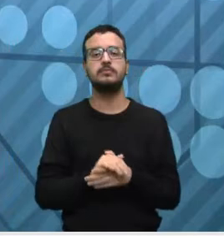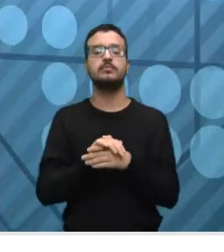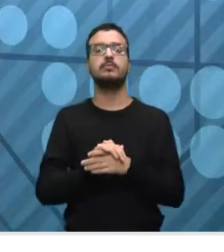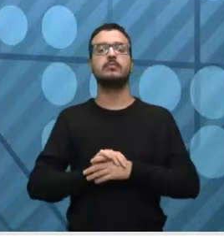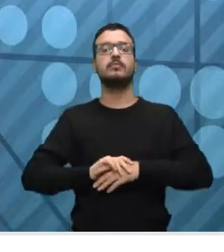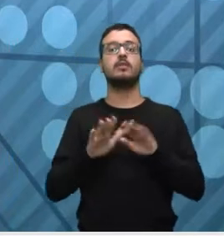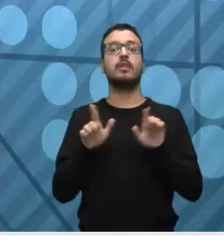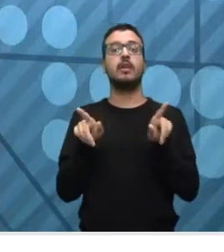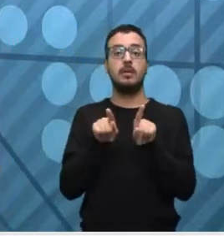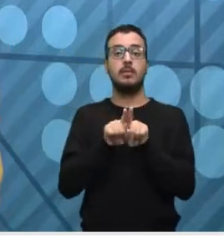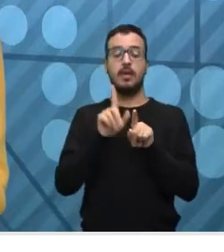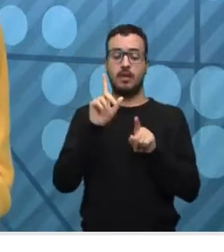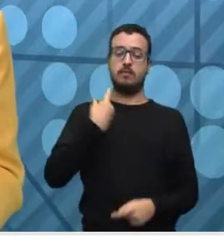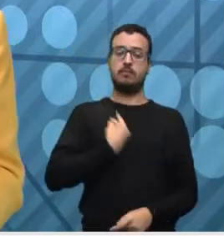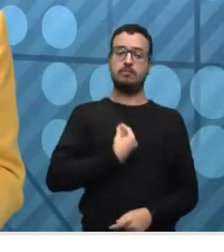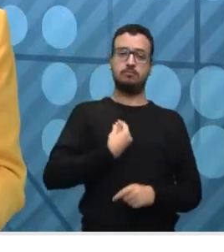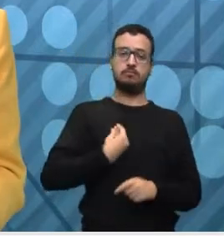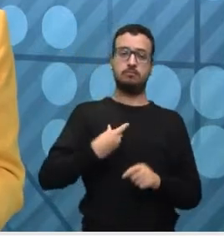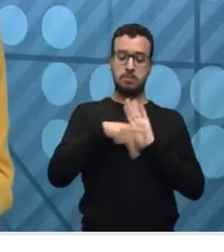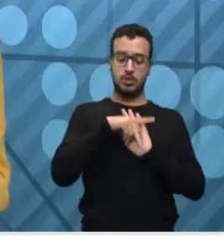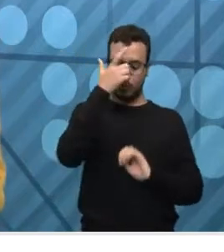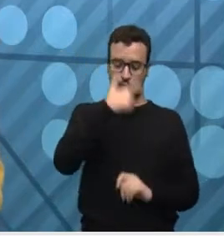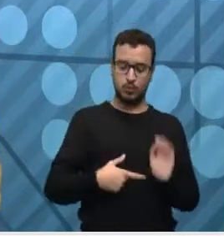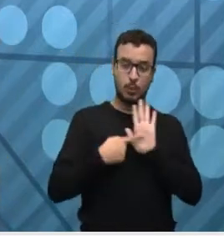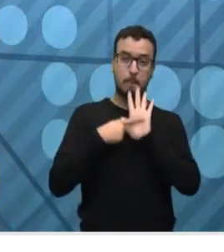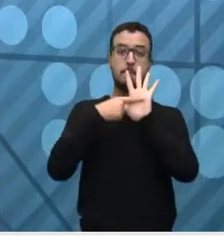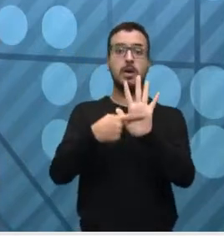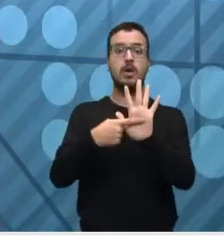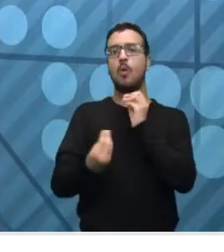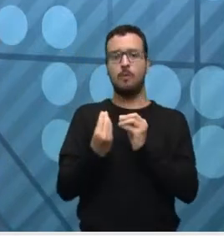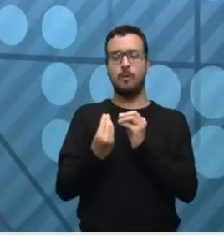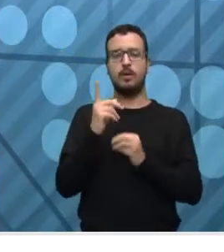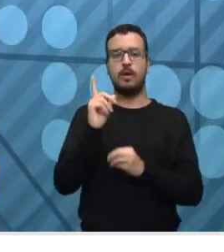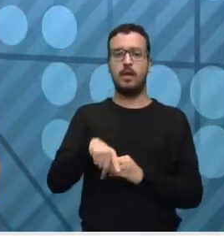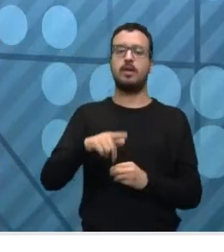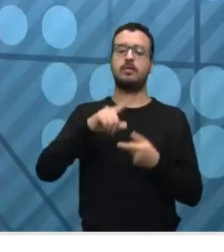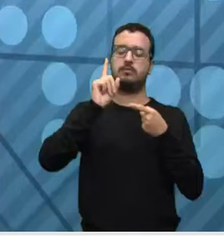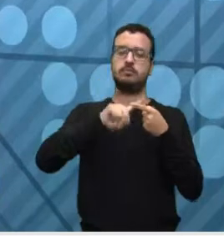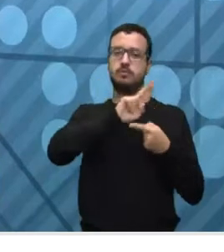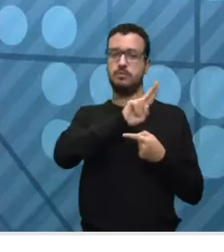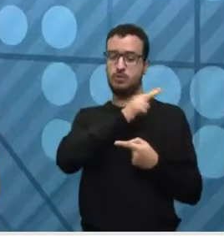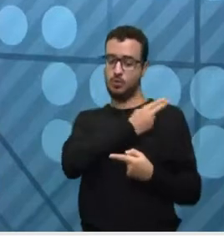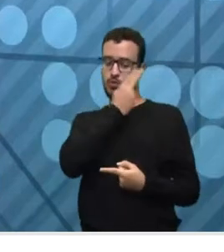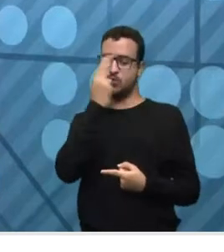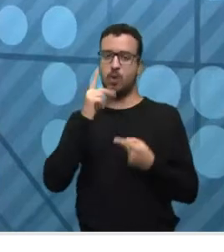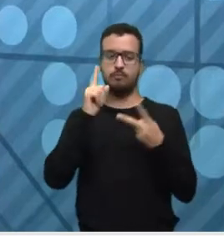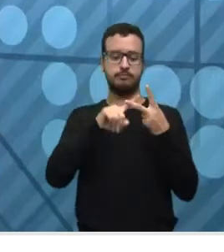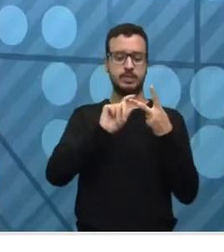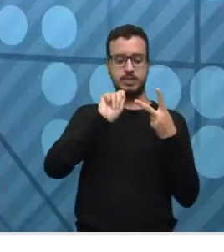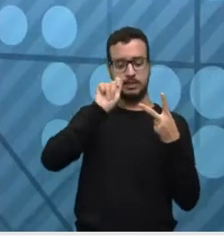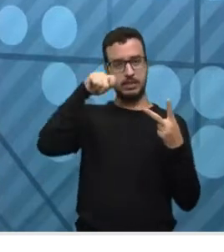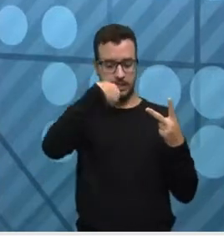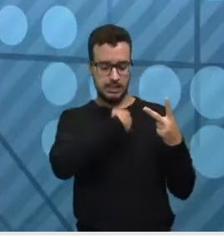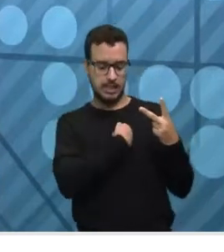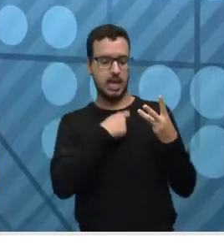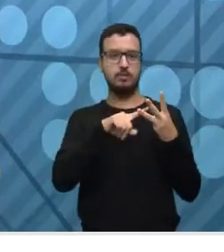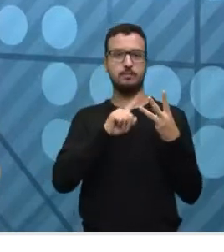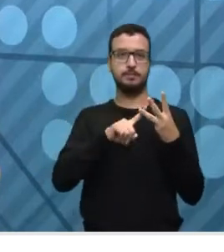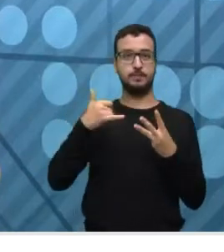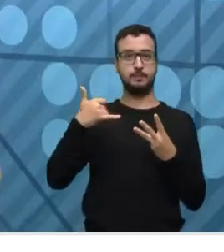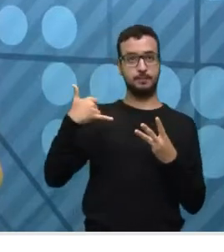apresentação pessoal, como eu mencionei, né? O nome, o sinal, idade, essa configuração de mãos,